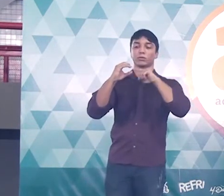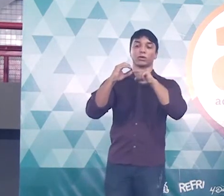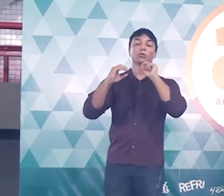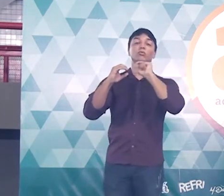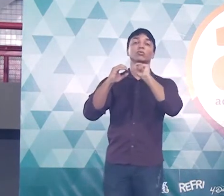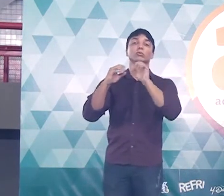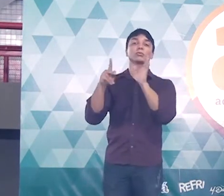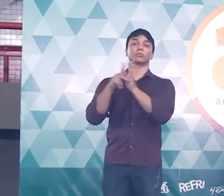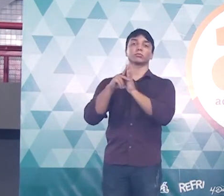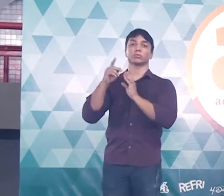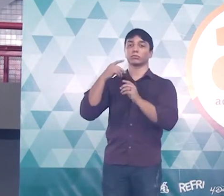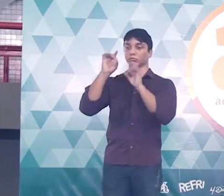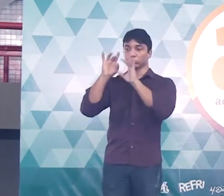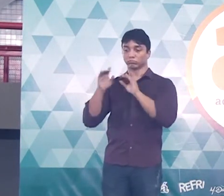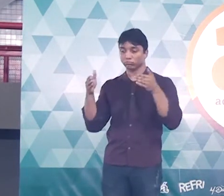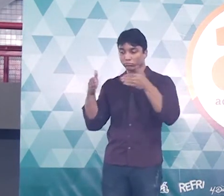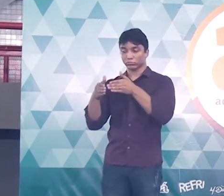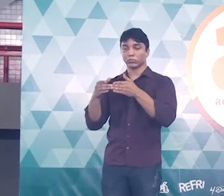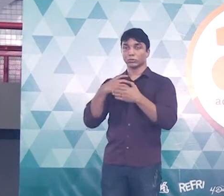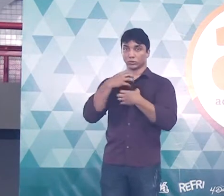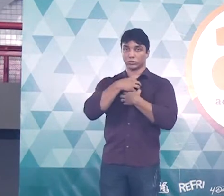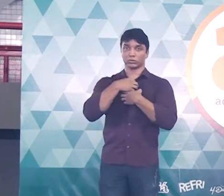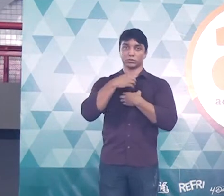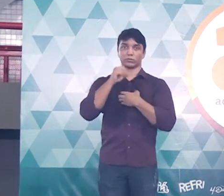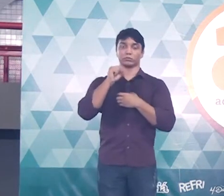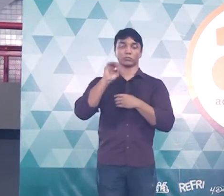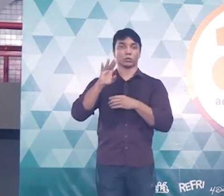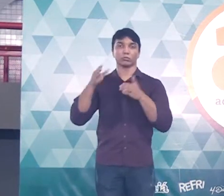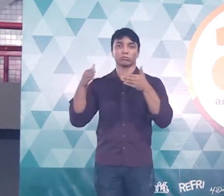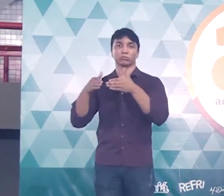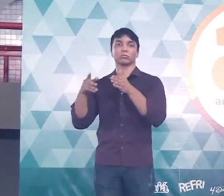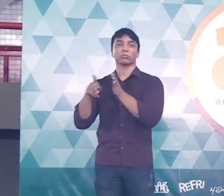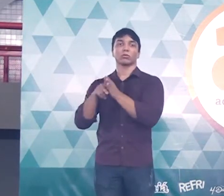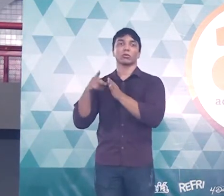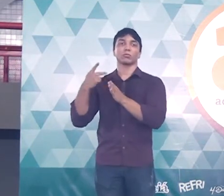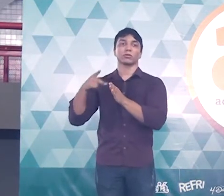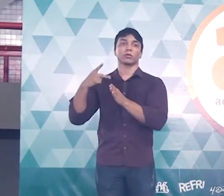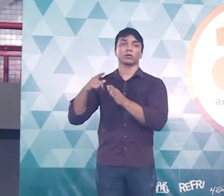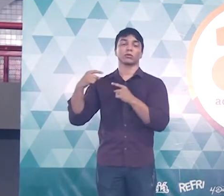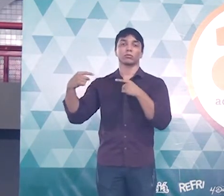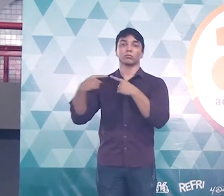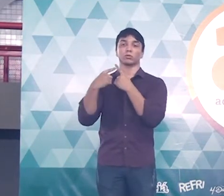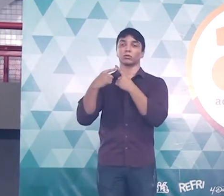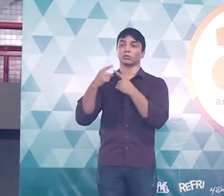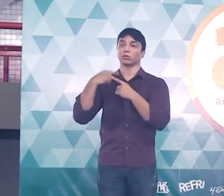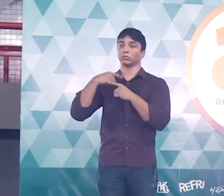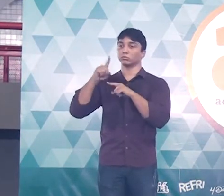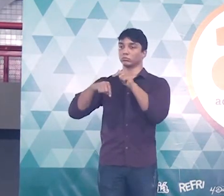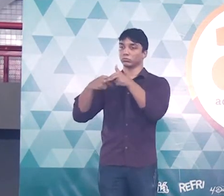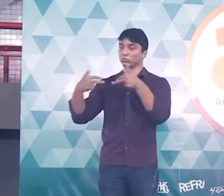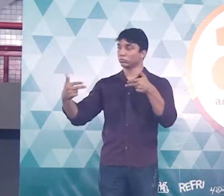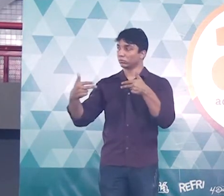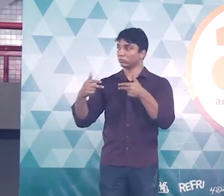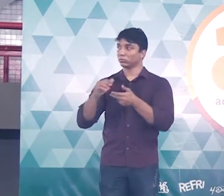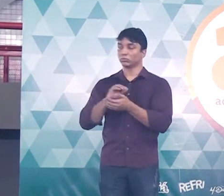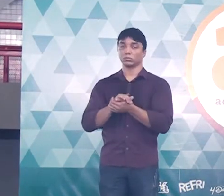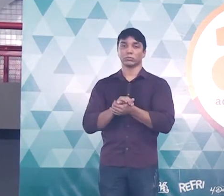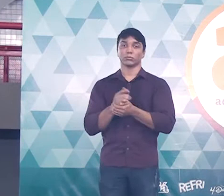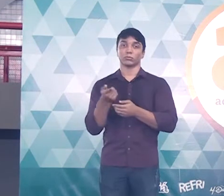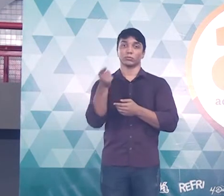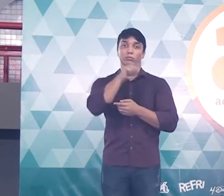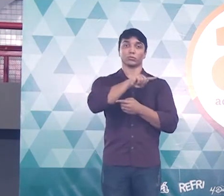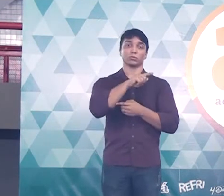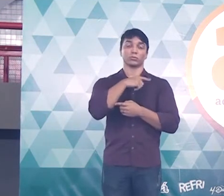o calor específico sensível, que está relacionado a quê? A substância. E